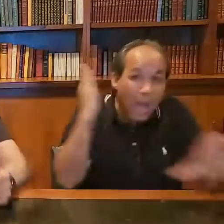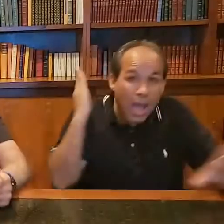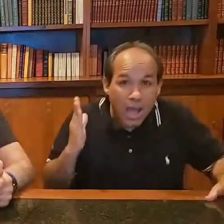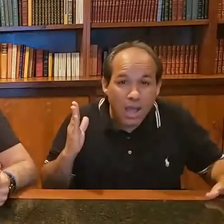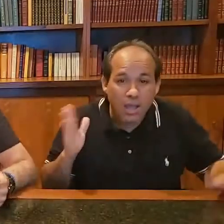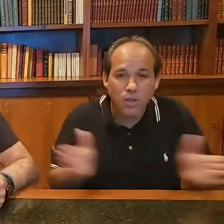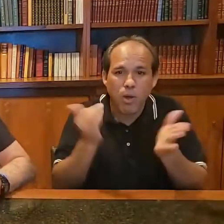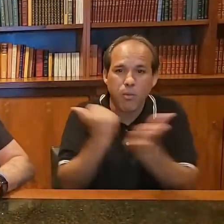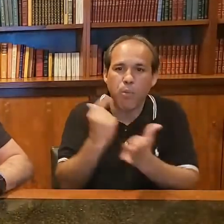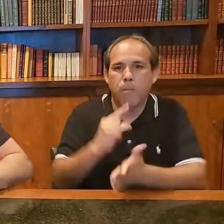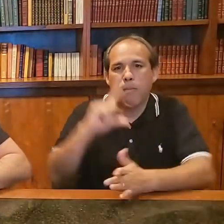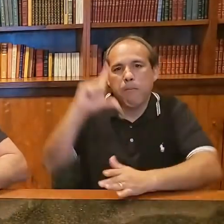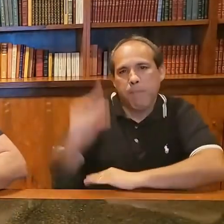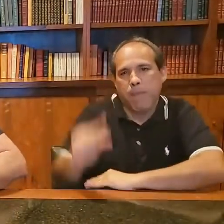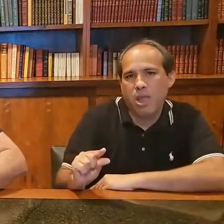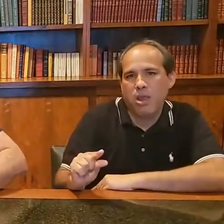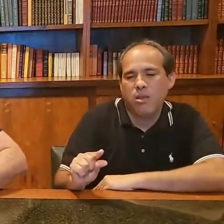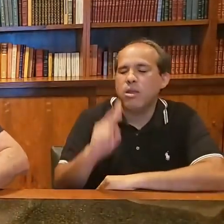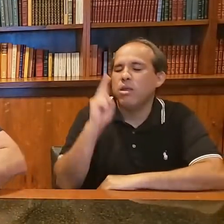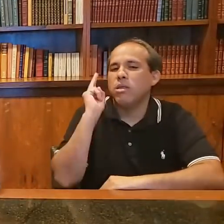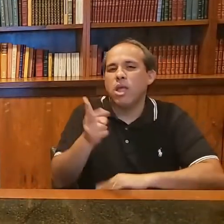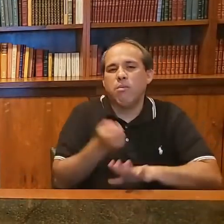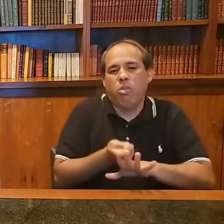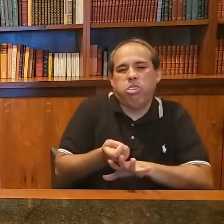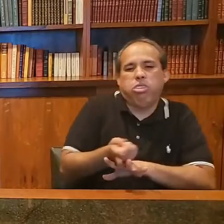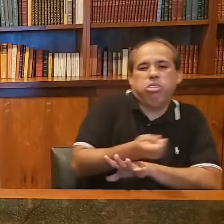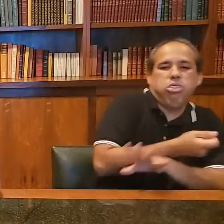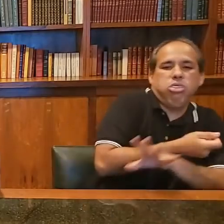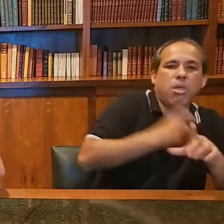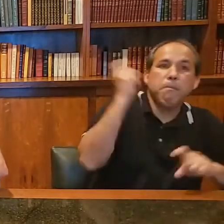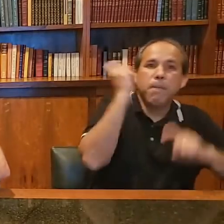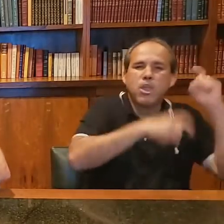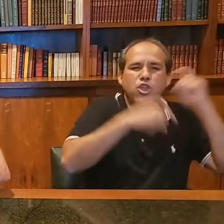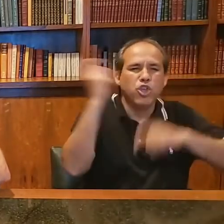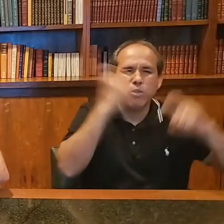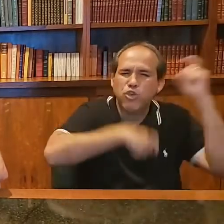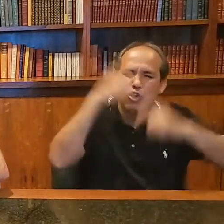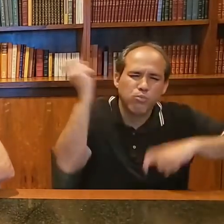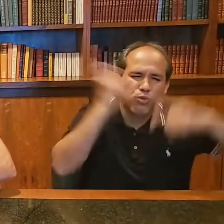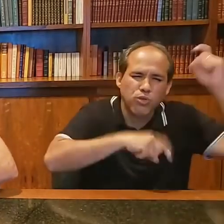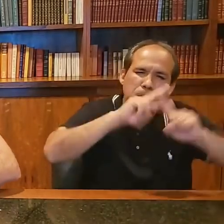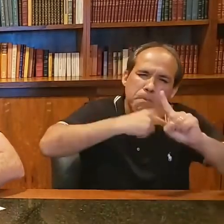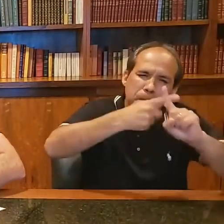news, mentira em cima de mentira. Como, por exemplo, aqui...